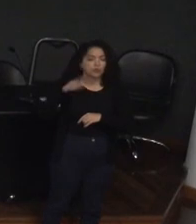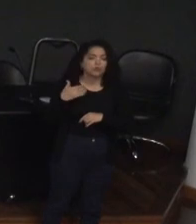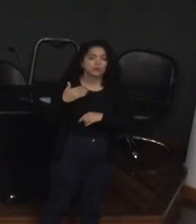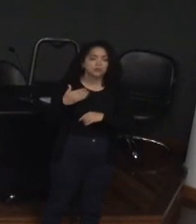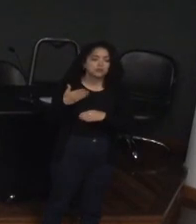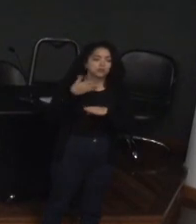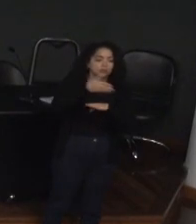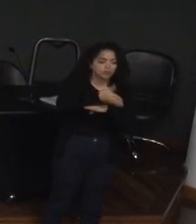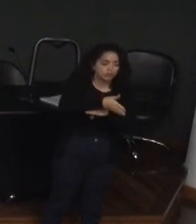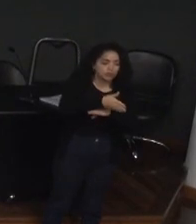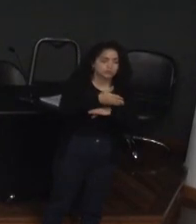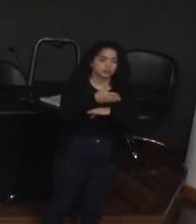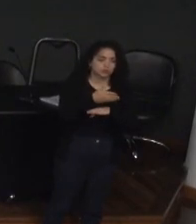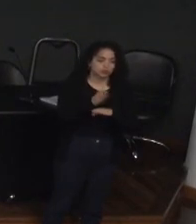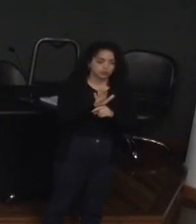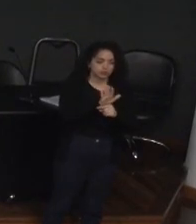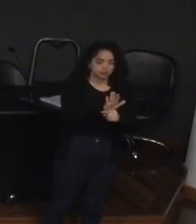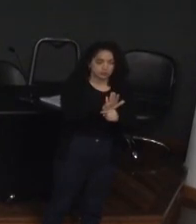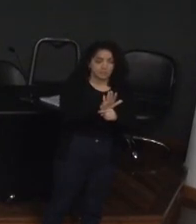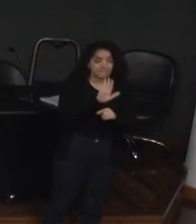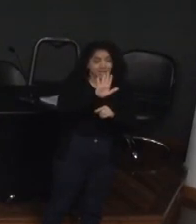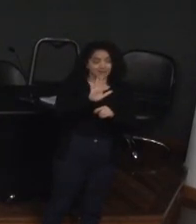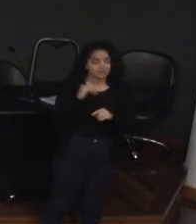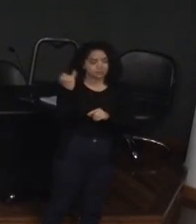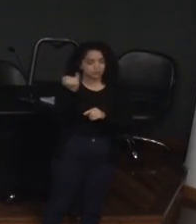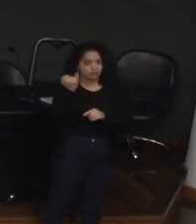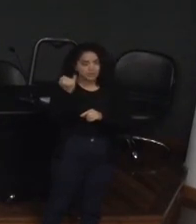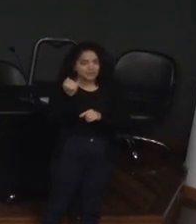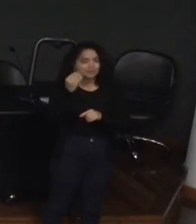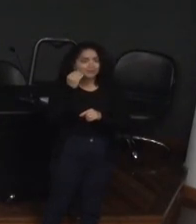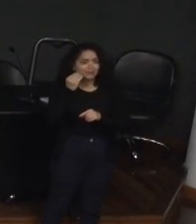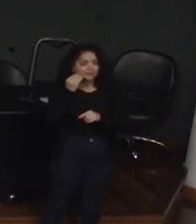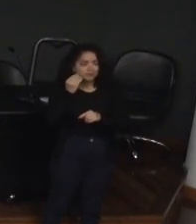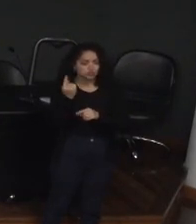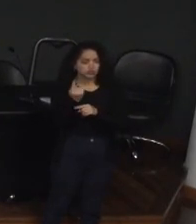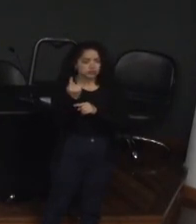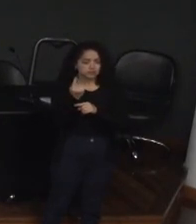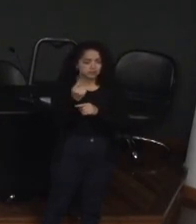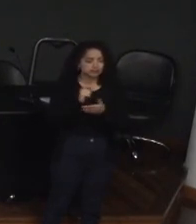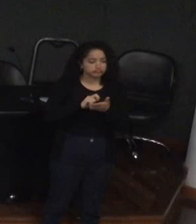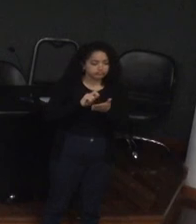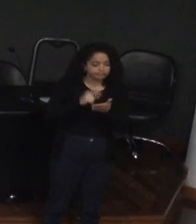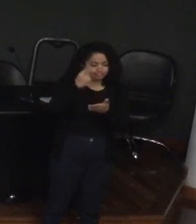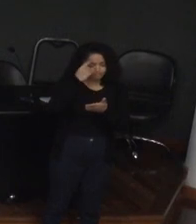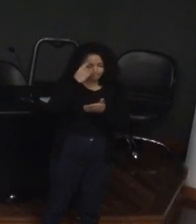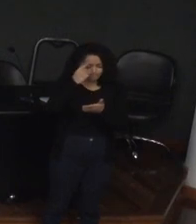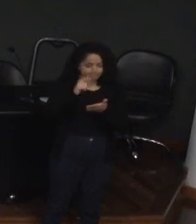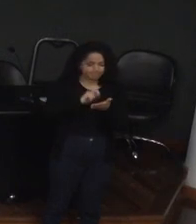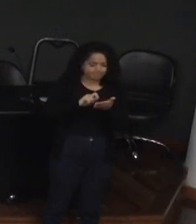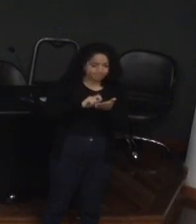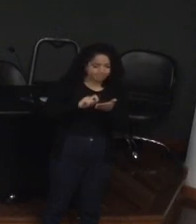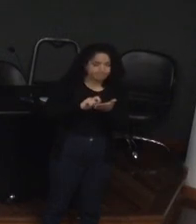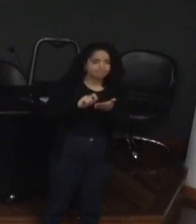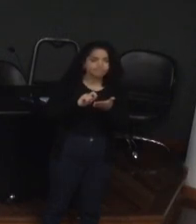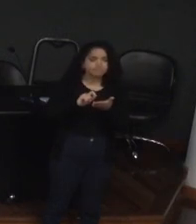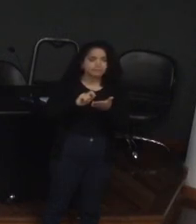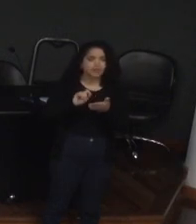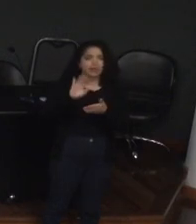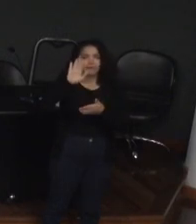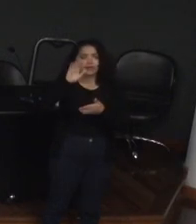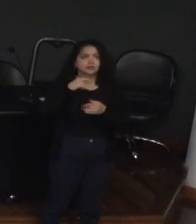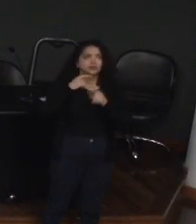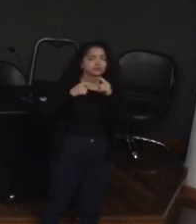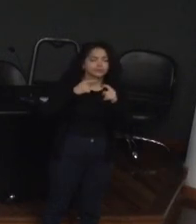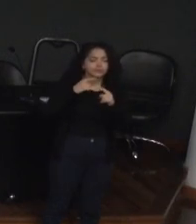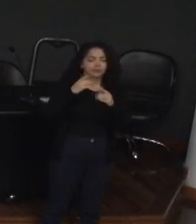até o grupo. Mas, importante, tentem fazer sozinhos. Tentem fazer sozinhos, porque é fácil levantar a mão e dizer, professor, tem dúvida